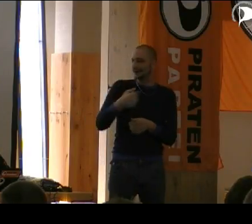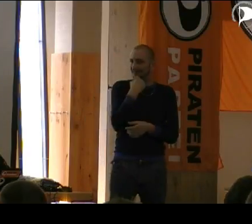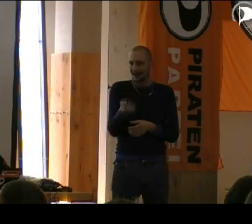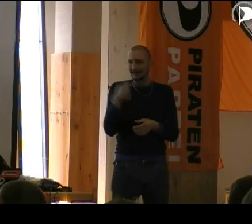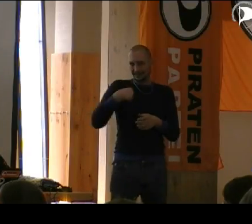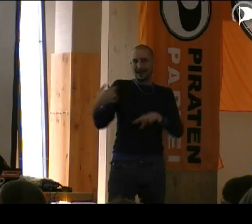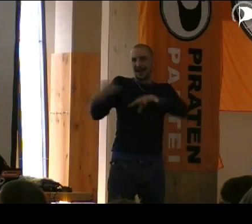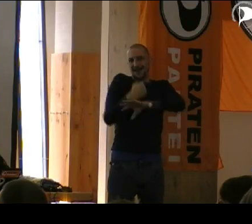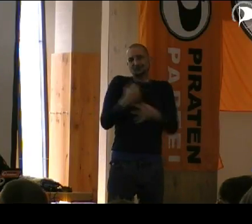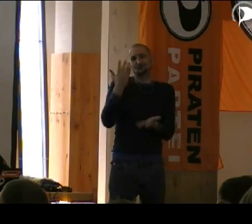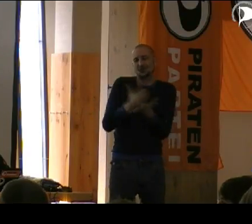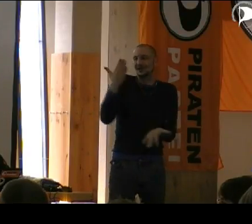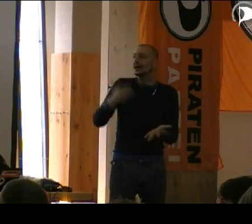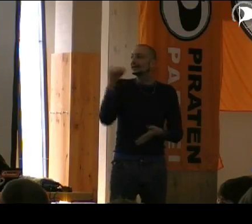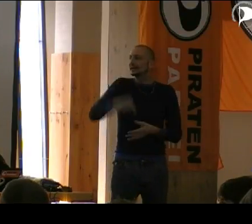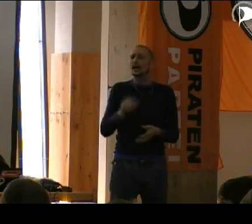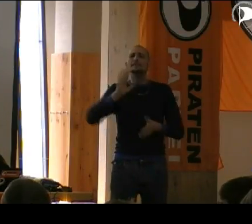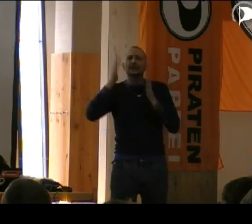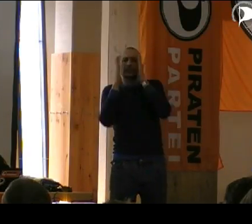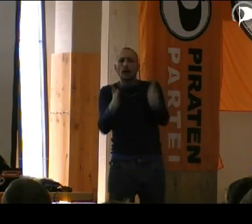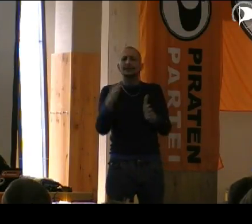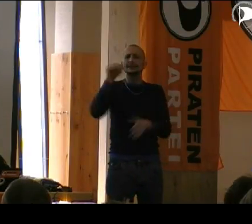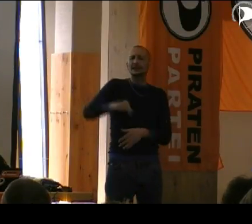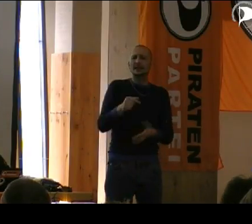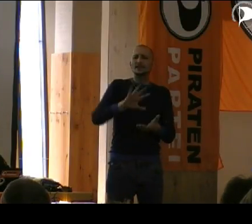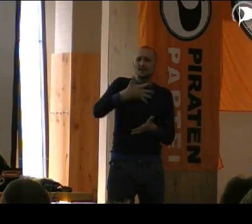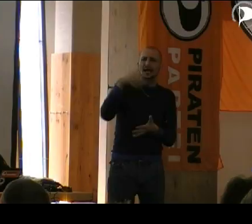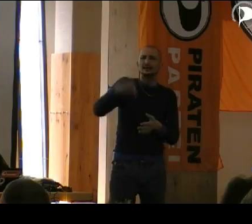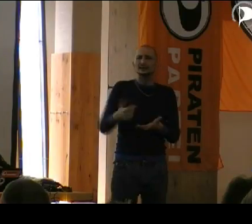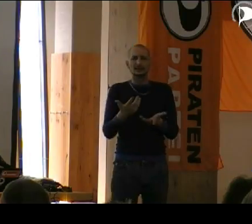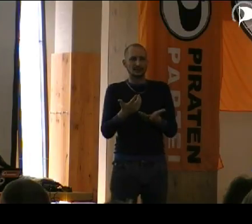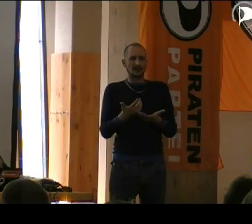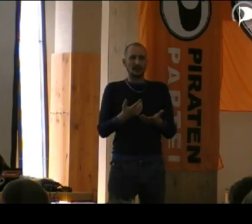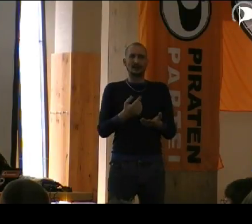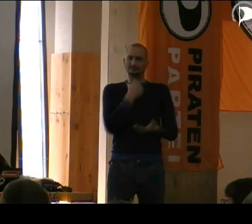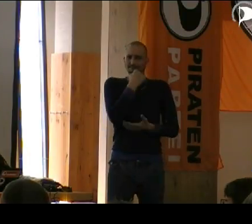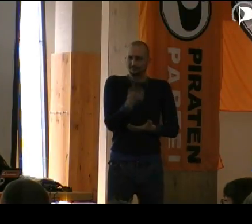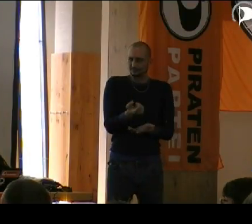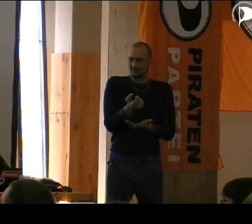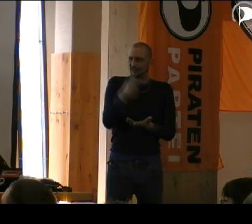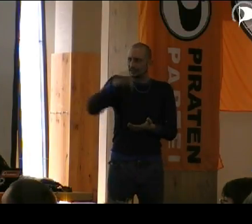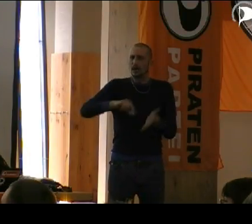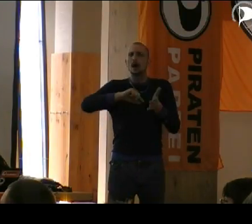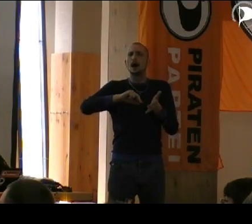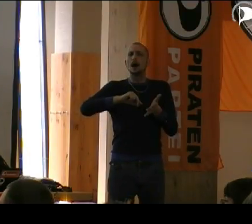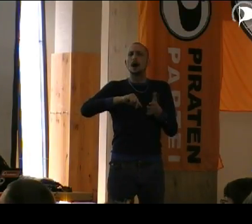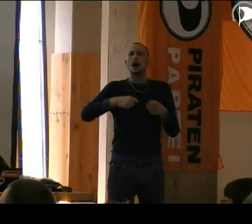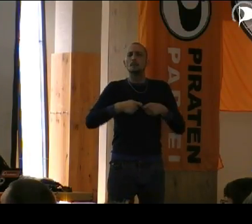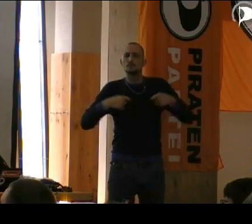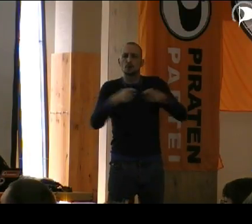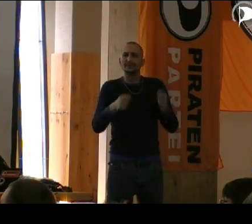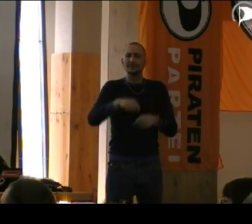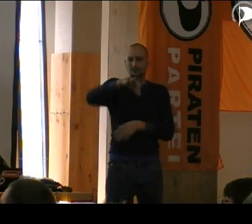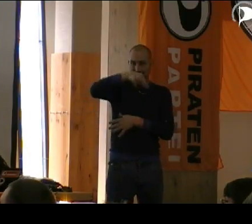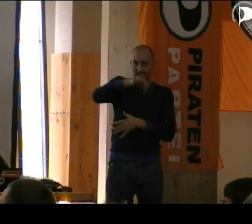war auch dass dieses nicht bahnbereich seine rechtfertigung ihr habt ein bundespräsident der das mit dem man